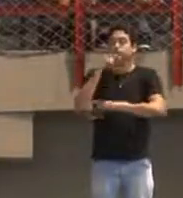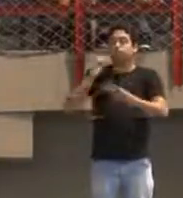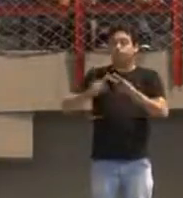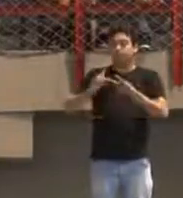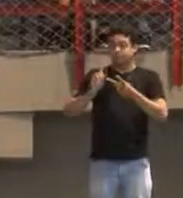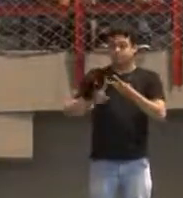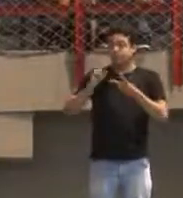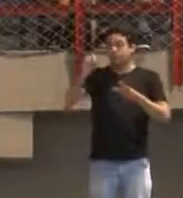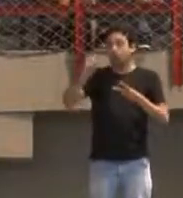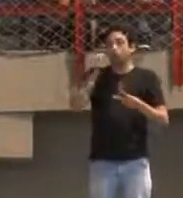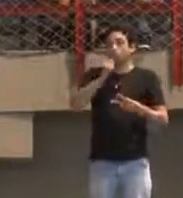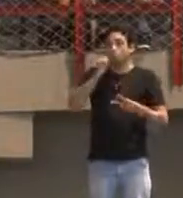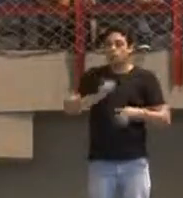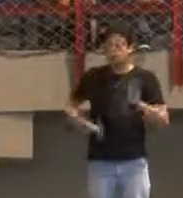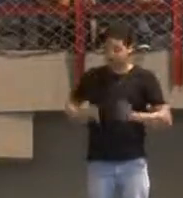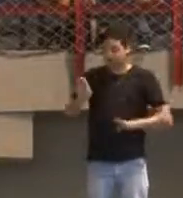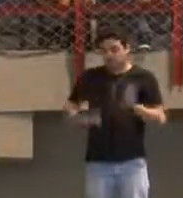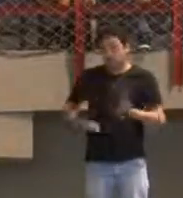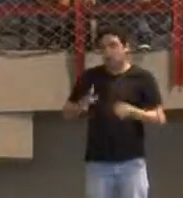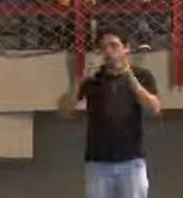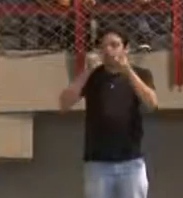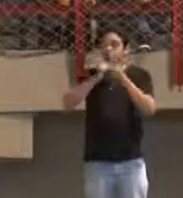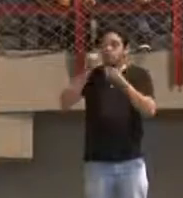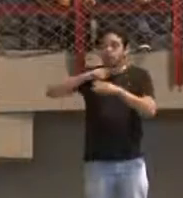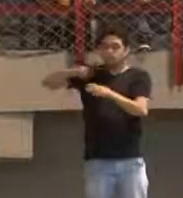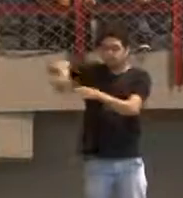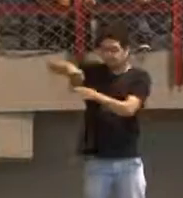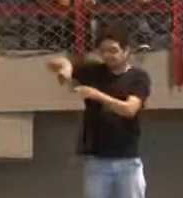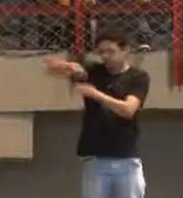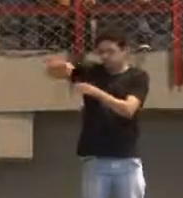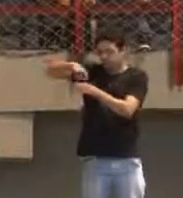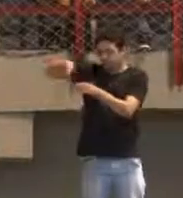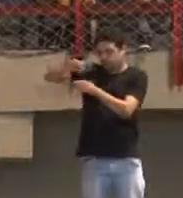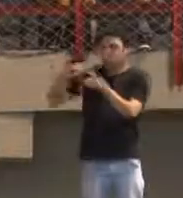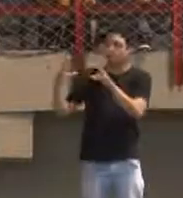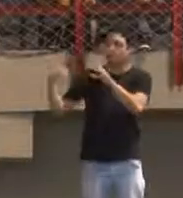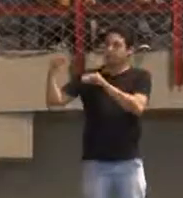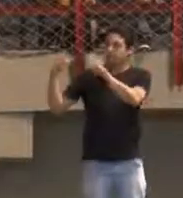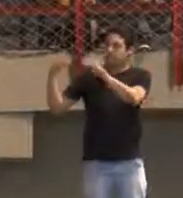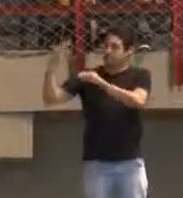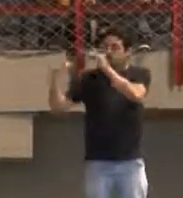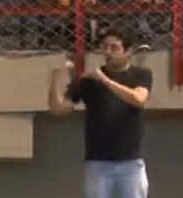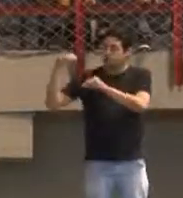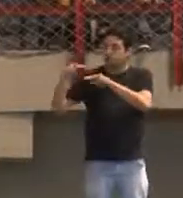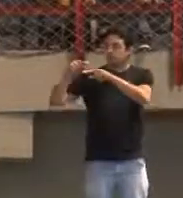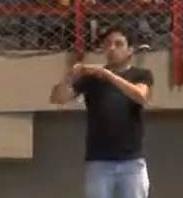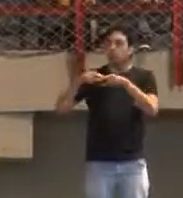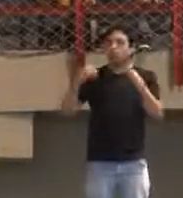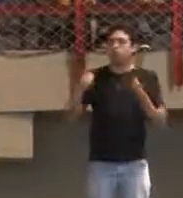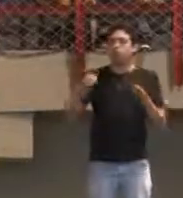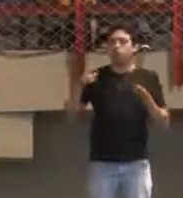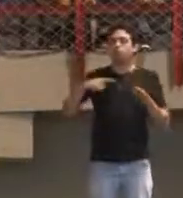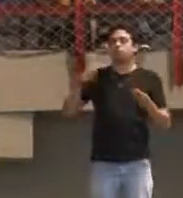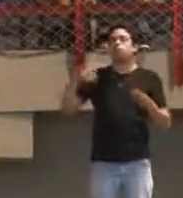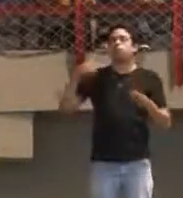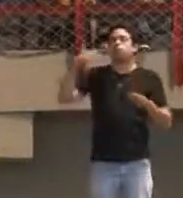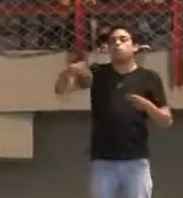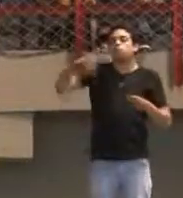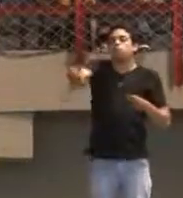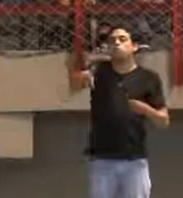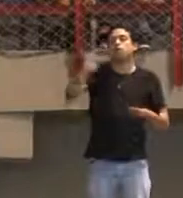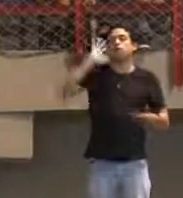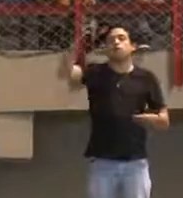E a empregada e a mucama na cozinha a conversar. Desse jeito, nada vai